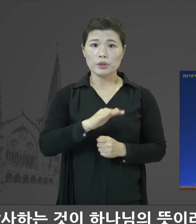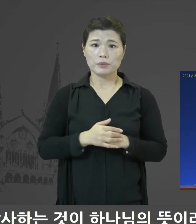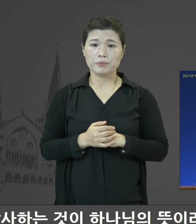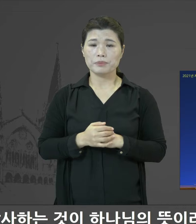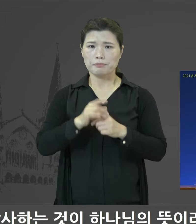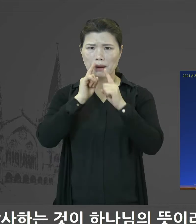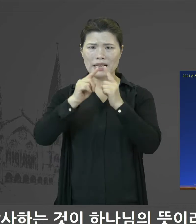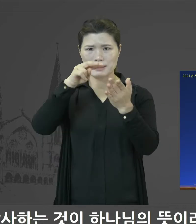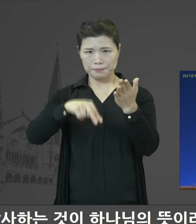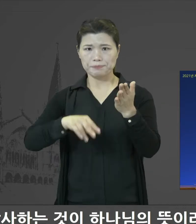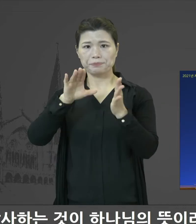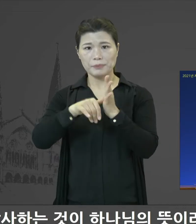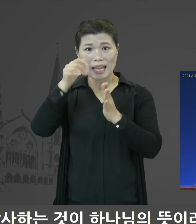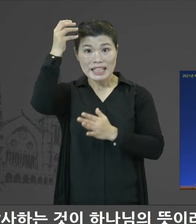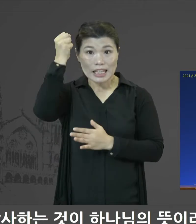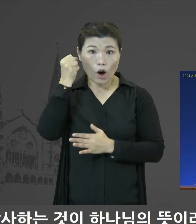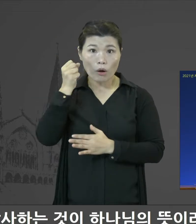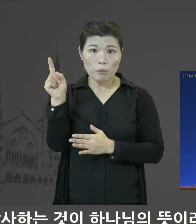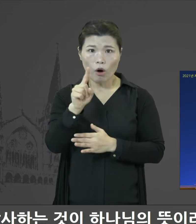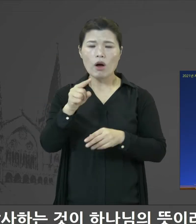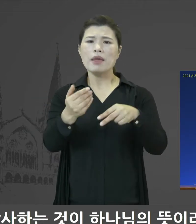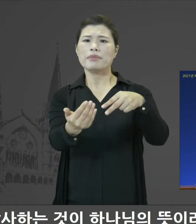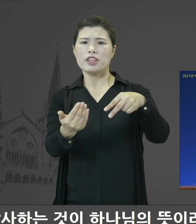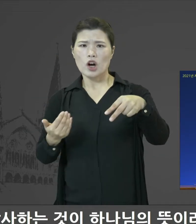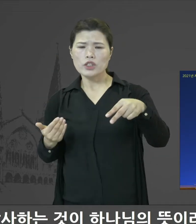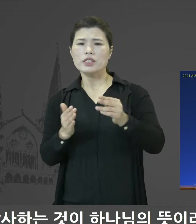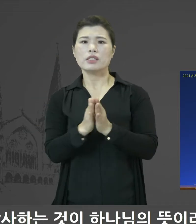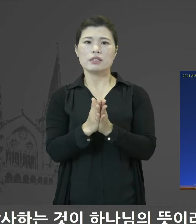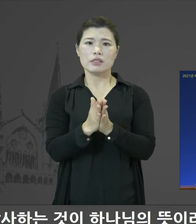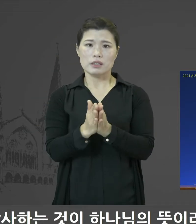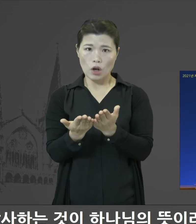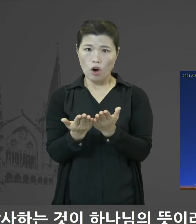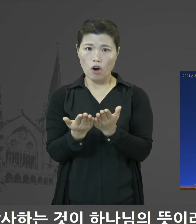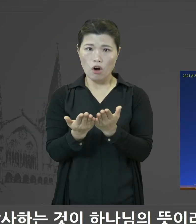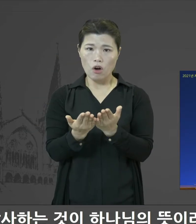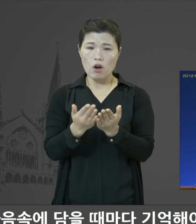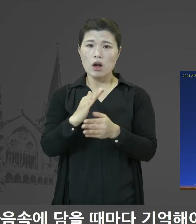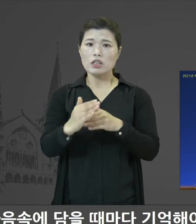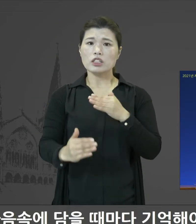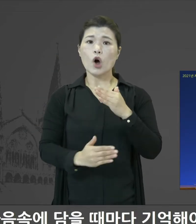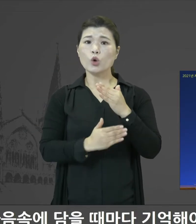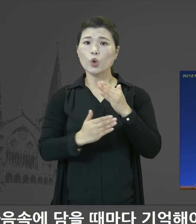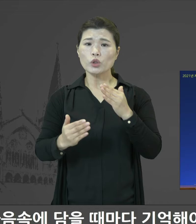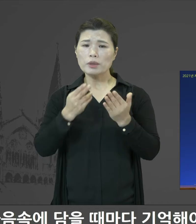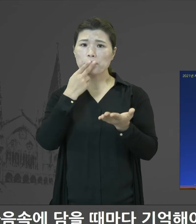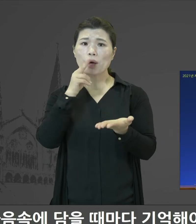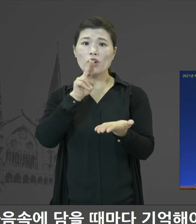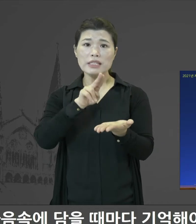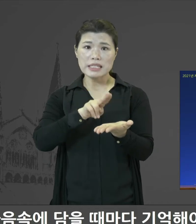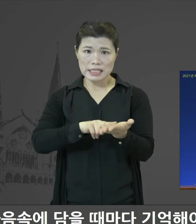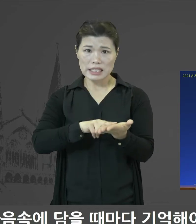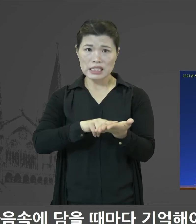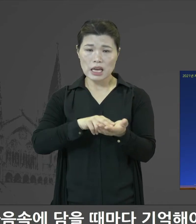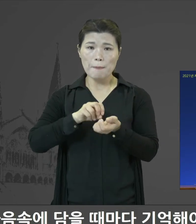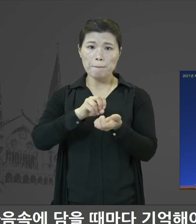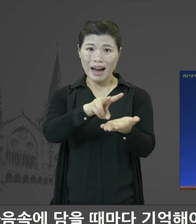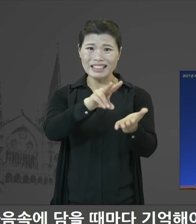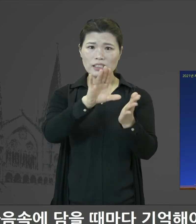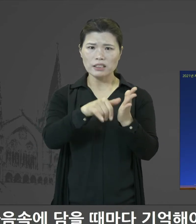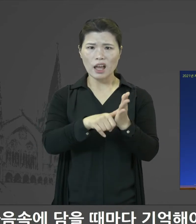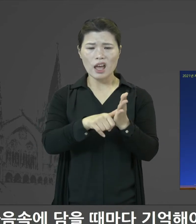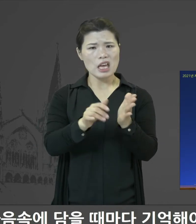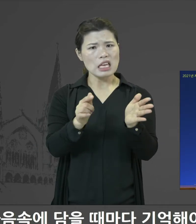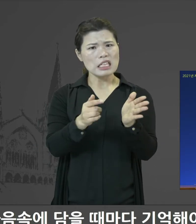될 것 중에 하나가, 데살로니가 전서의 성도들은 이 편지를 받을 때 예수님 믿은 지